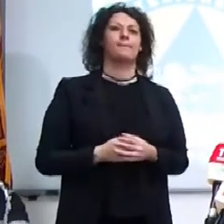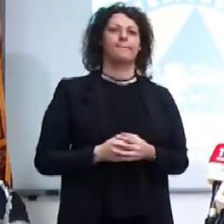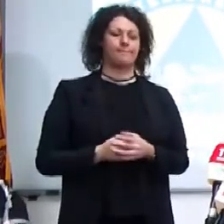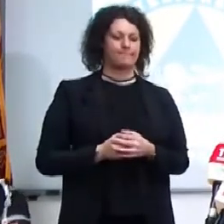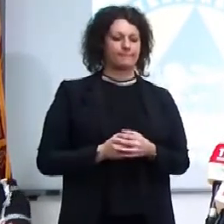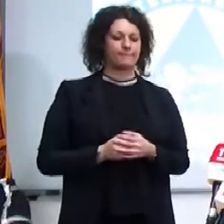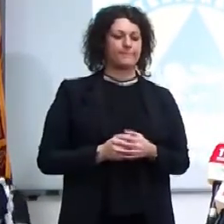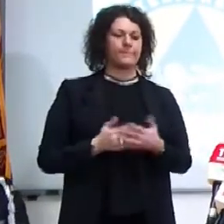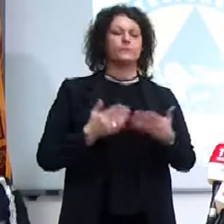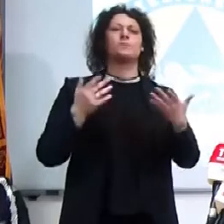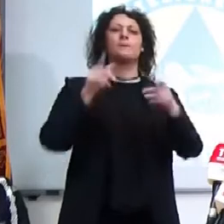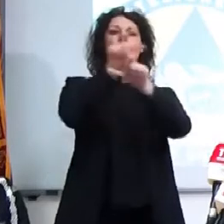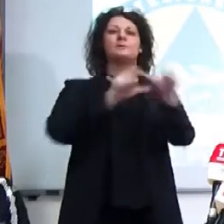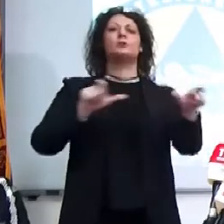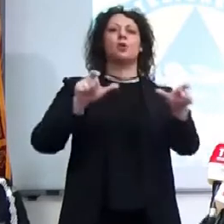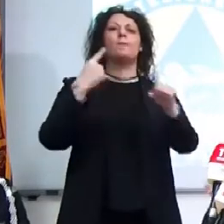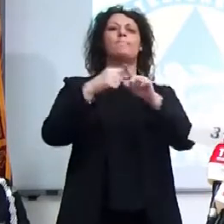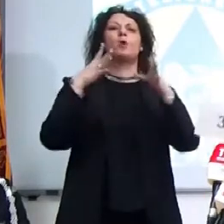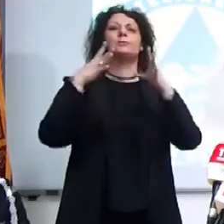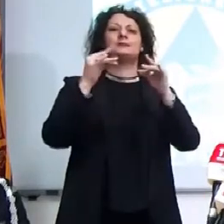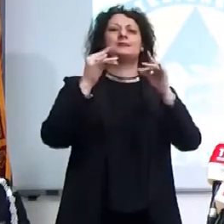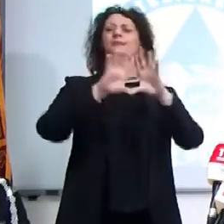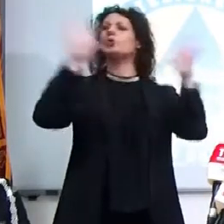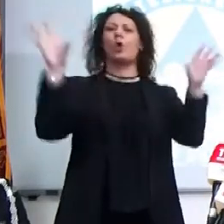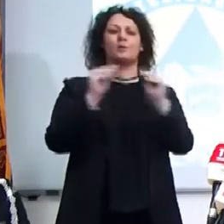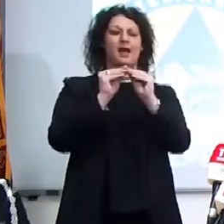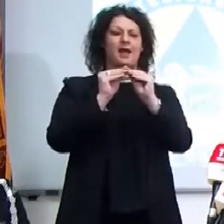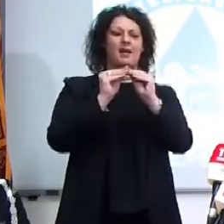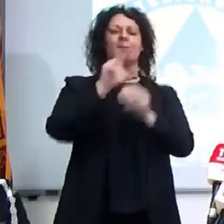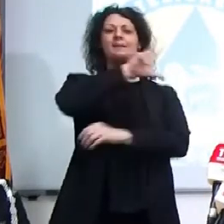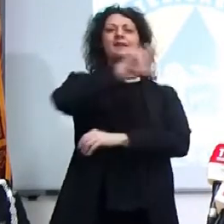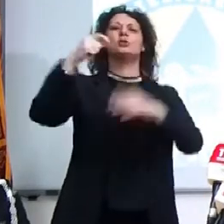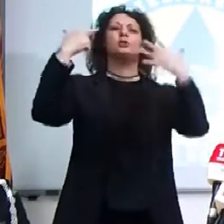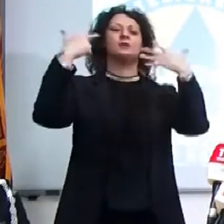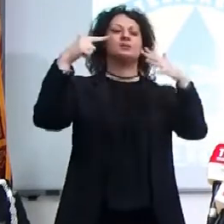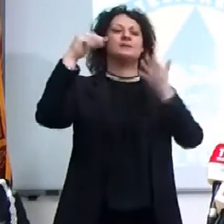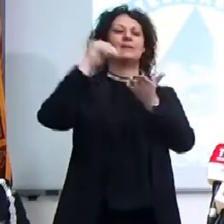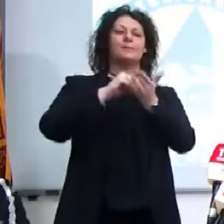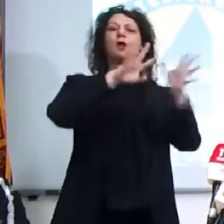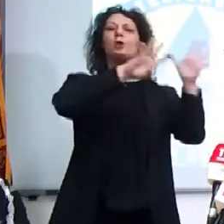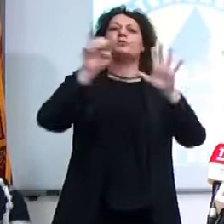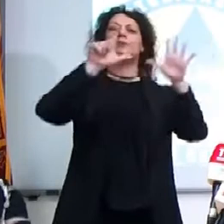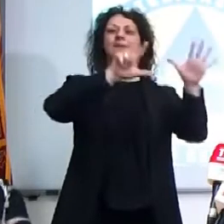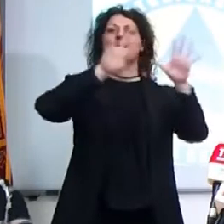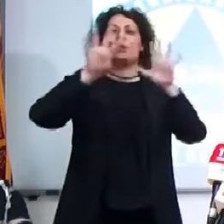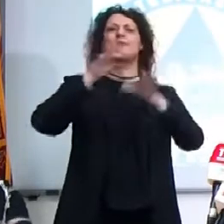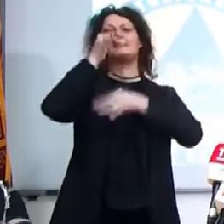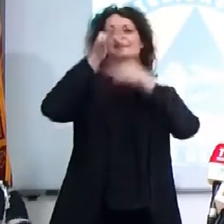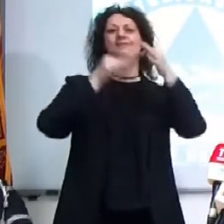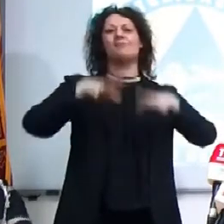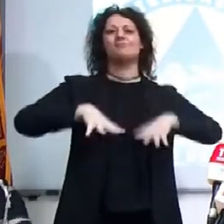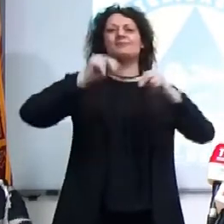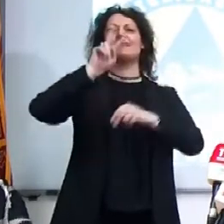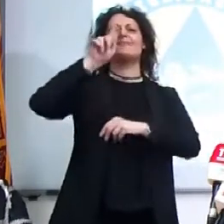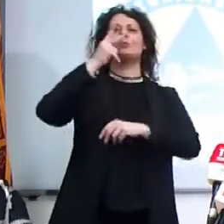colpiti da virus, nei reparti non critici si trovano 1.590 persone, meno 46 rispetto a